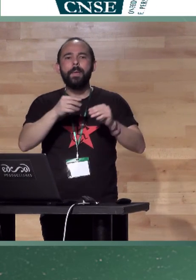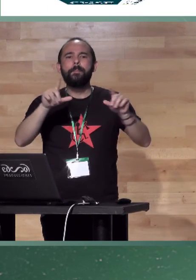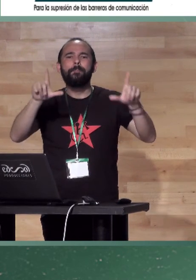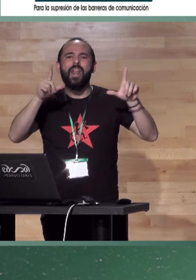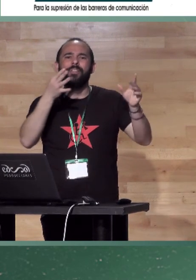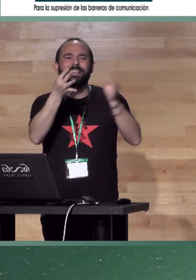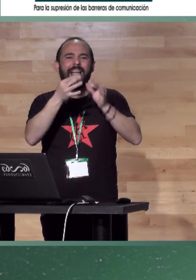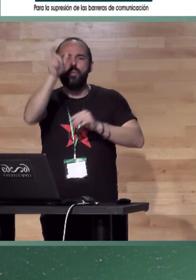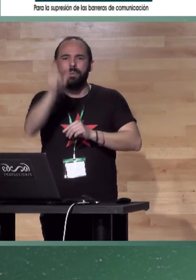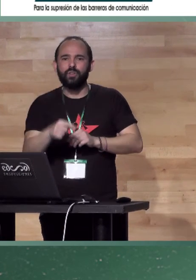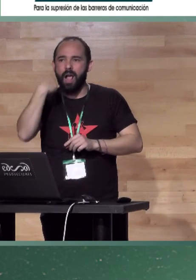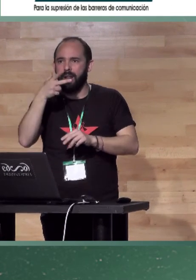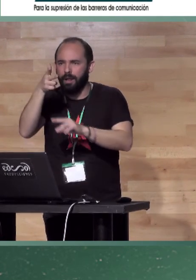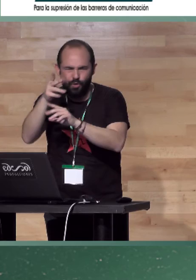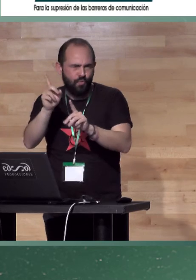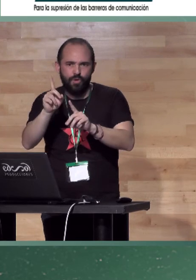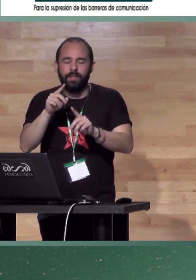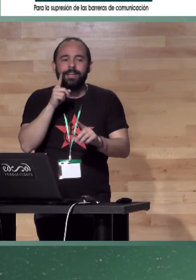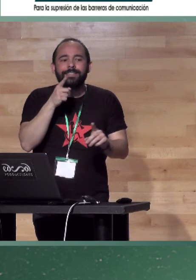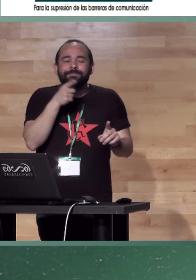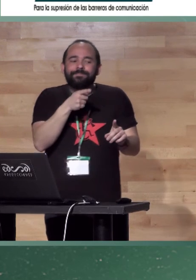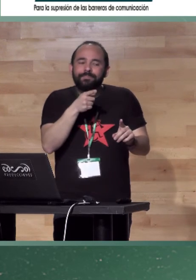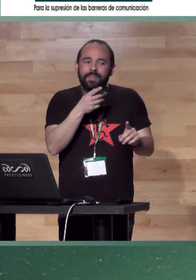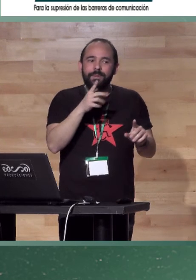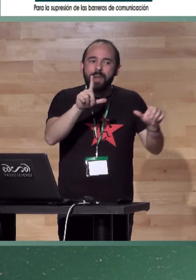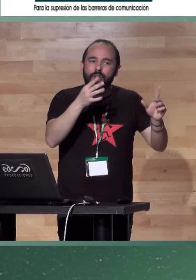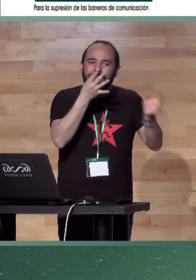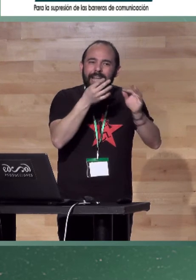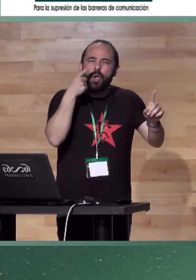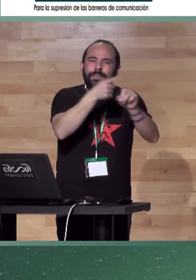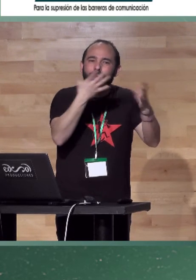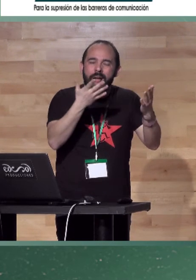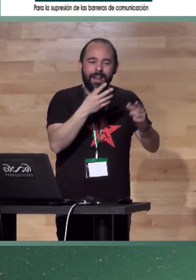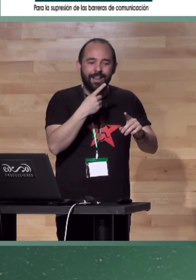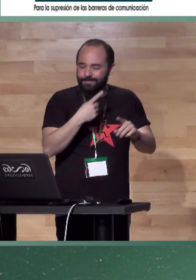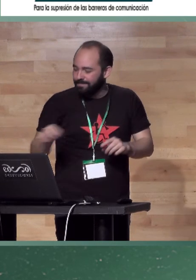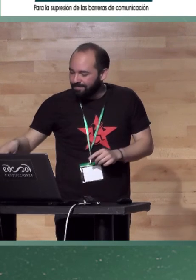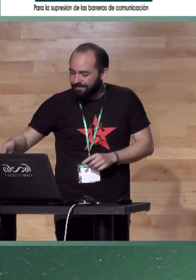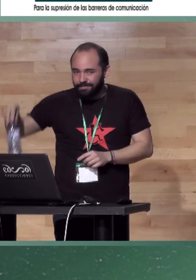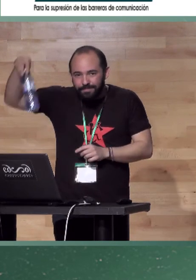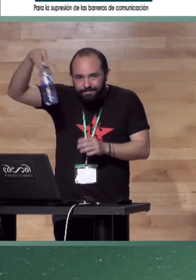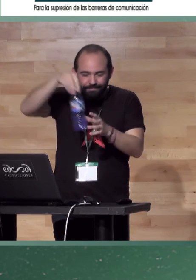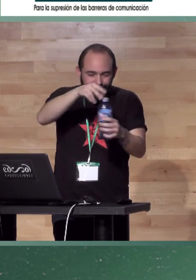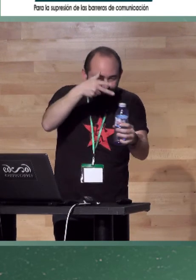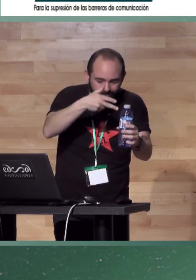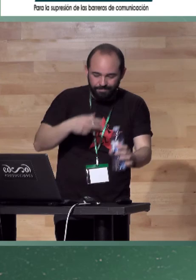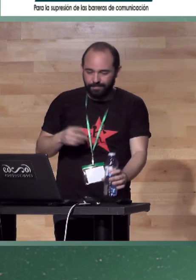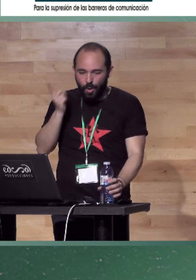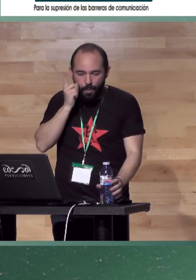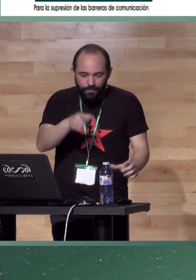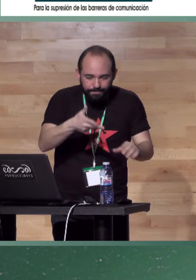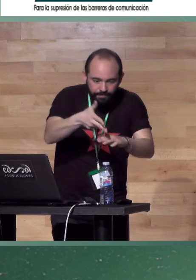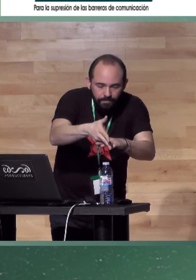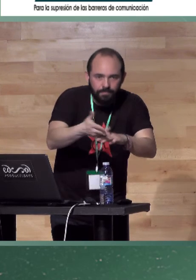la flor, es el detalle. No se puede grabar a una persona como plano de detalle. Plano de detalle, el objetivo es